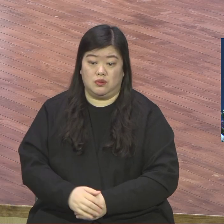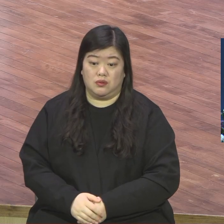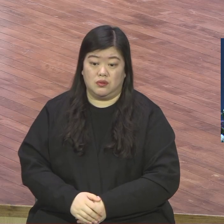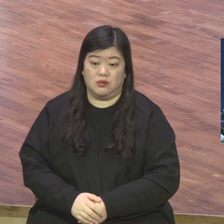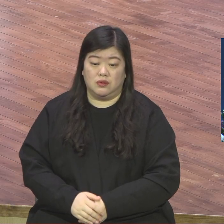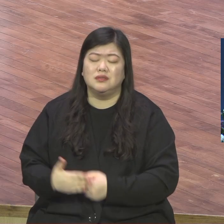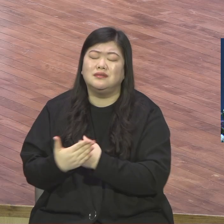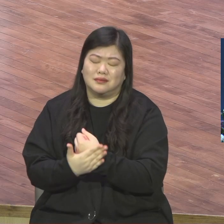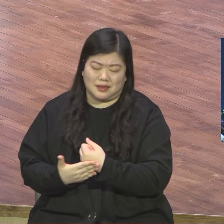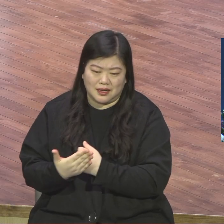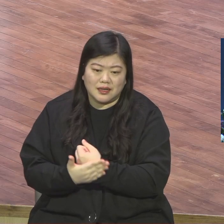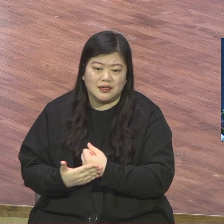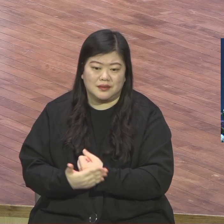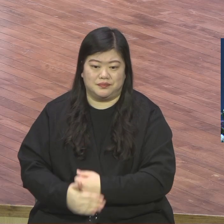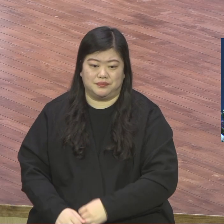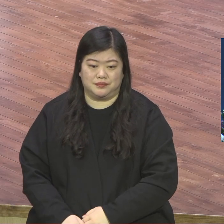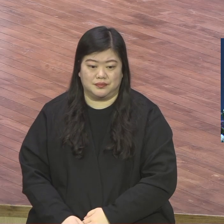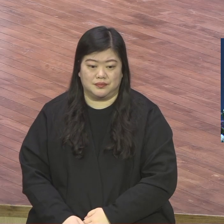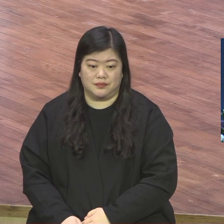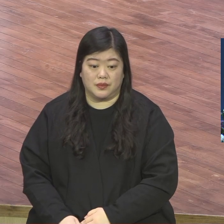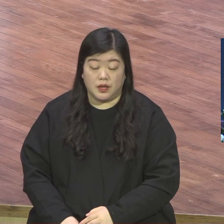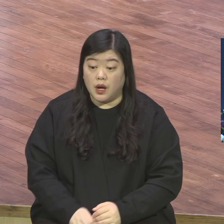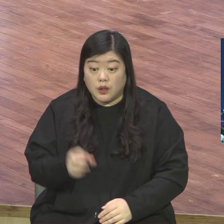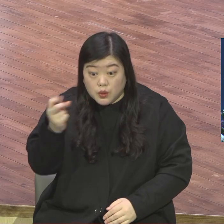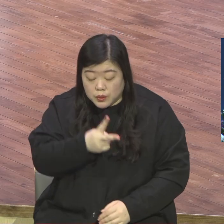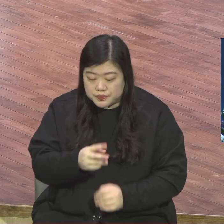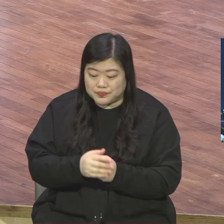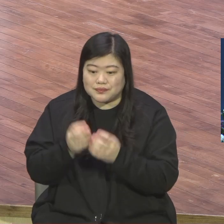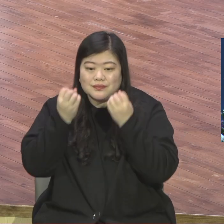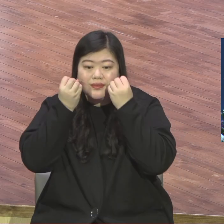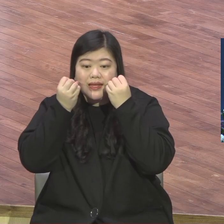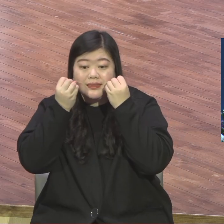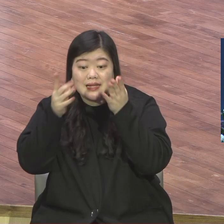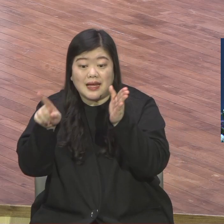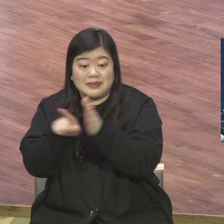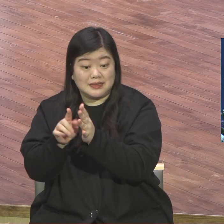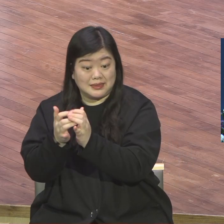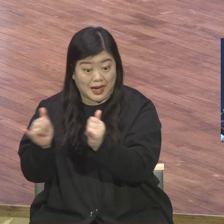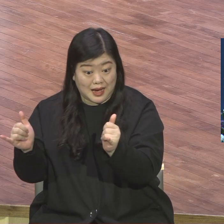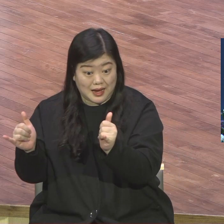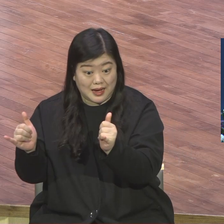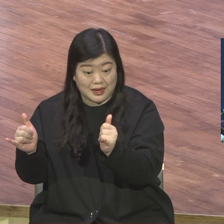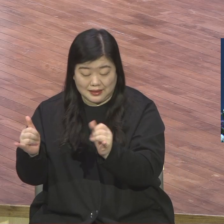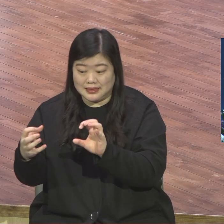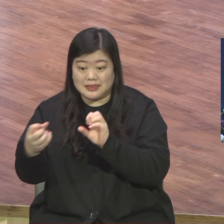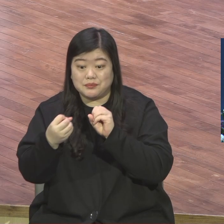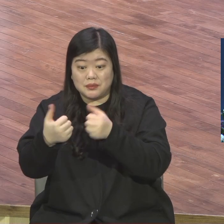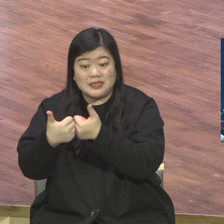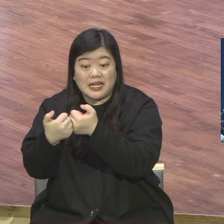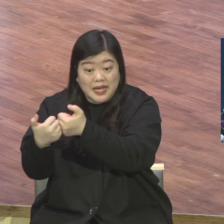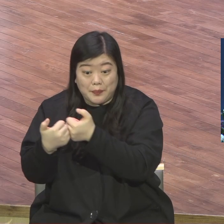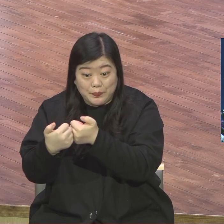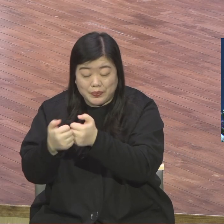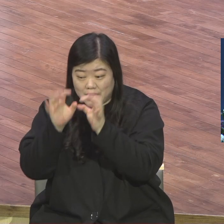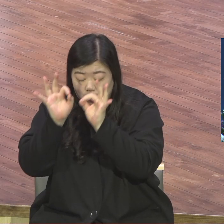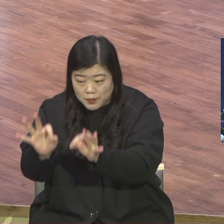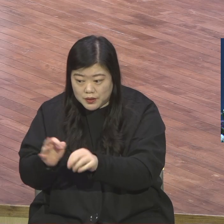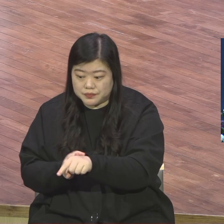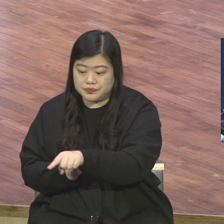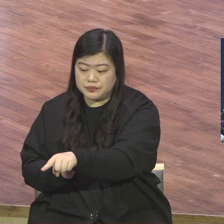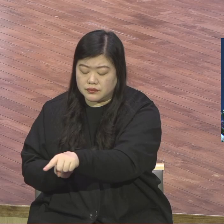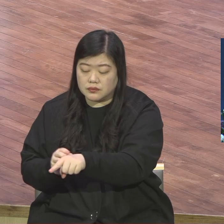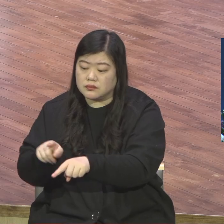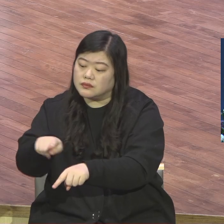아, 이제 좀 편안하다. 그런 말이에요. 평안하다. 그 불안에 좀 마음이 편안하다.